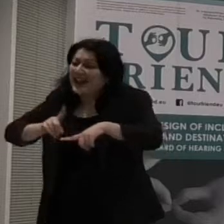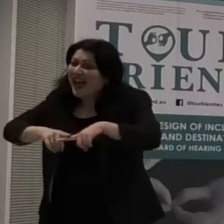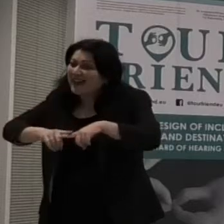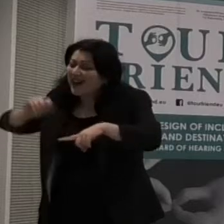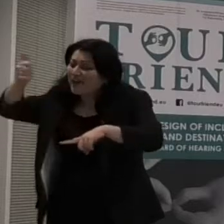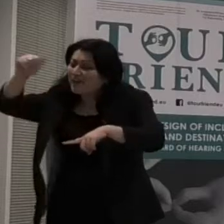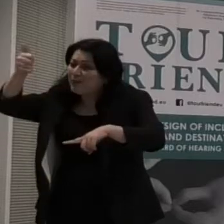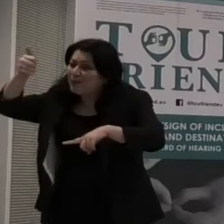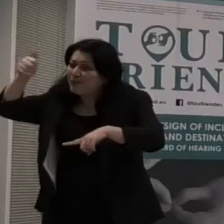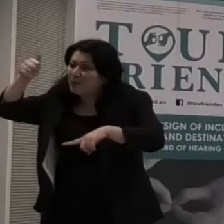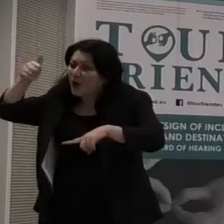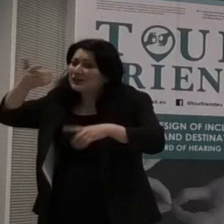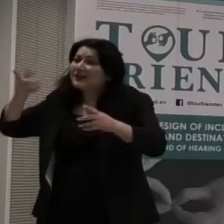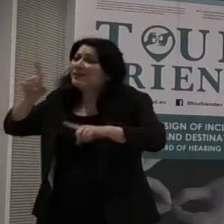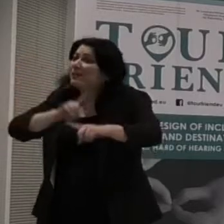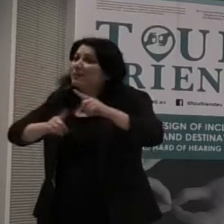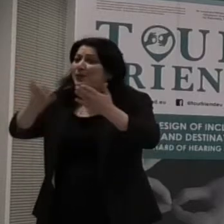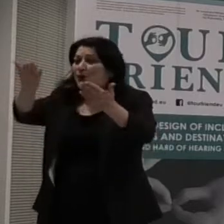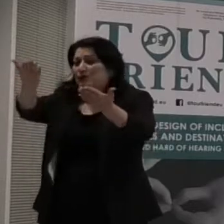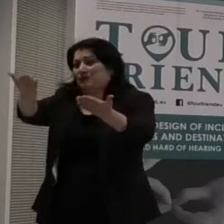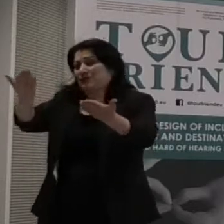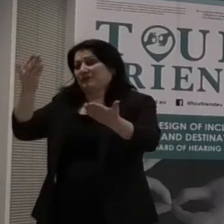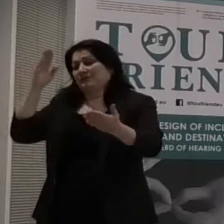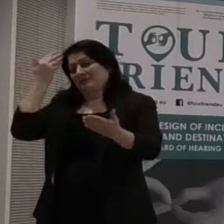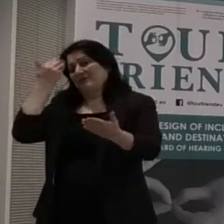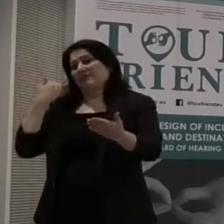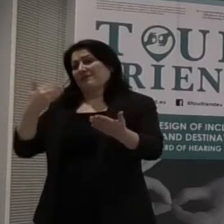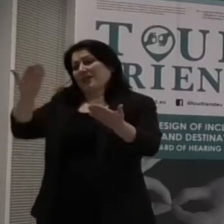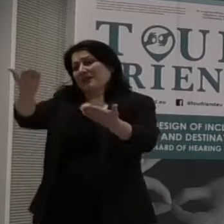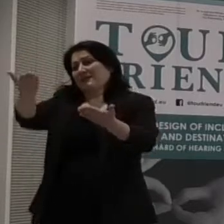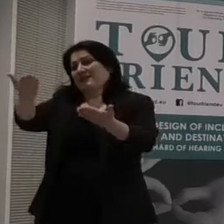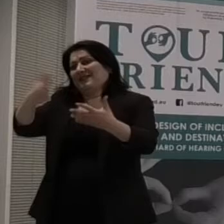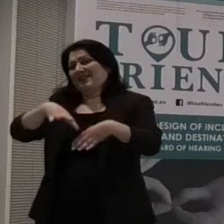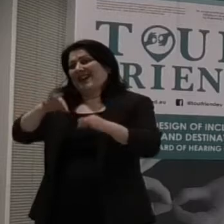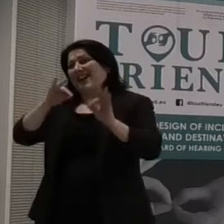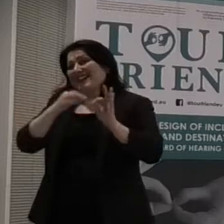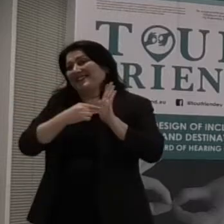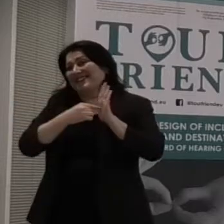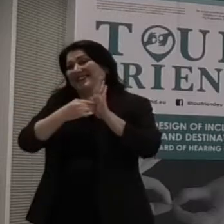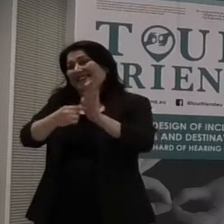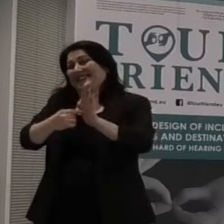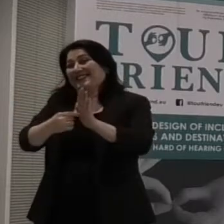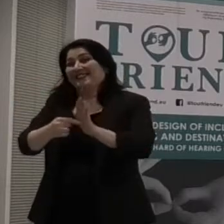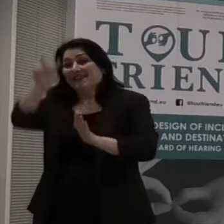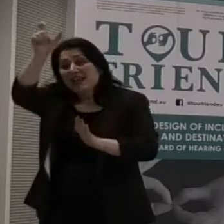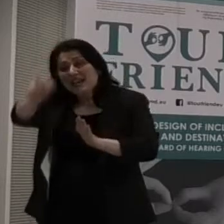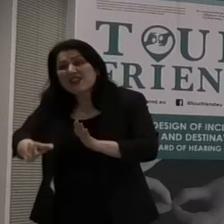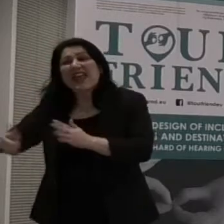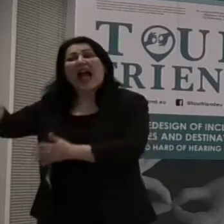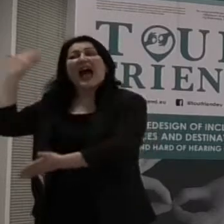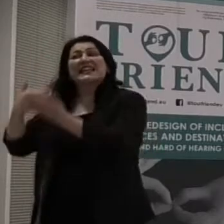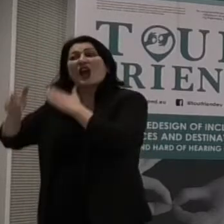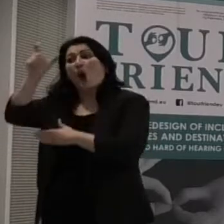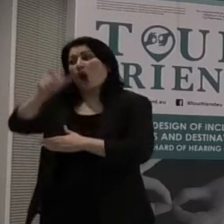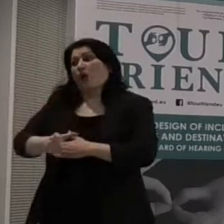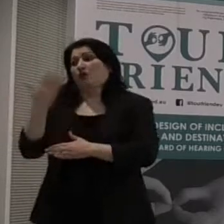στην νοηματική γλώσσα γίνανε από την κυρία Κοκκεύη, που βρίσκεται αυτή τη στιγμή στο κοινό μας. Είναι κοφή αρχαιολόγος και